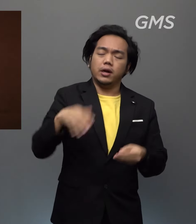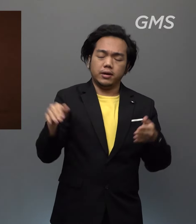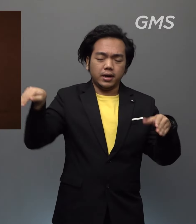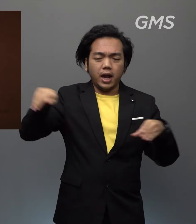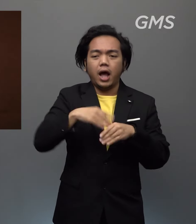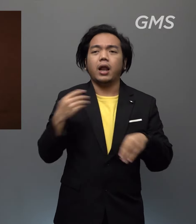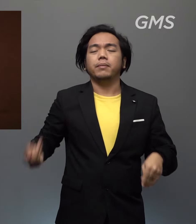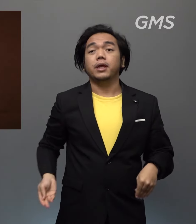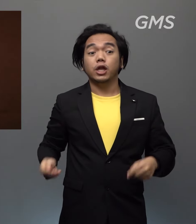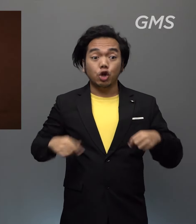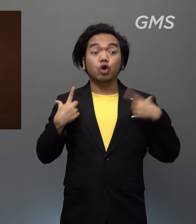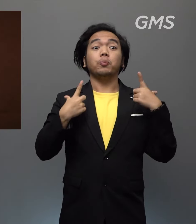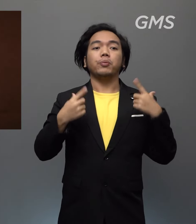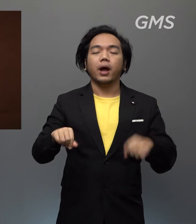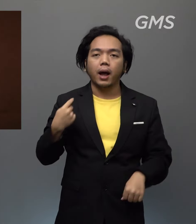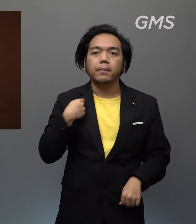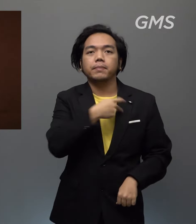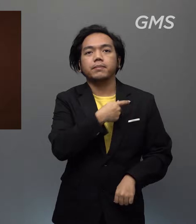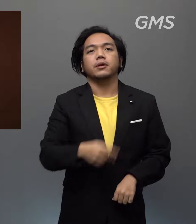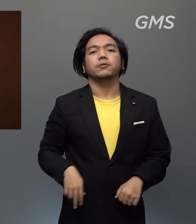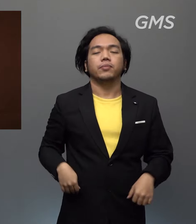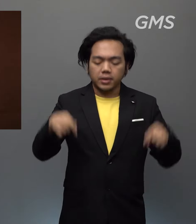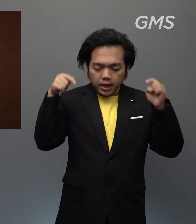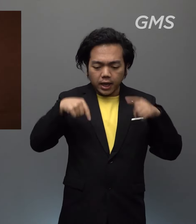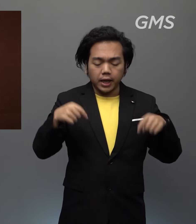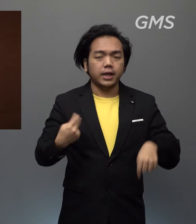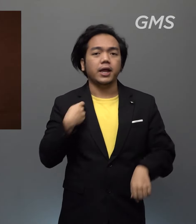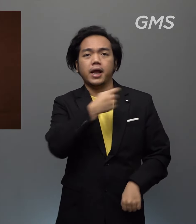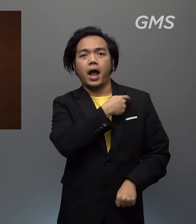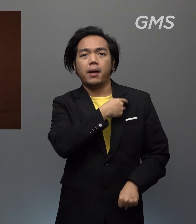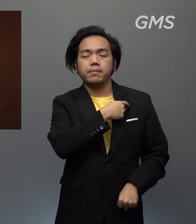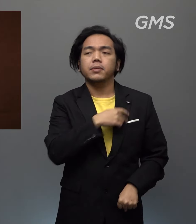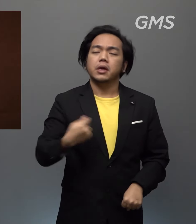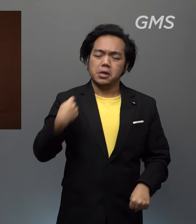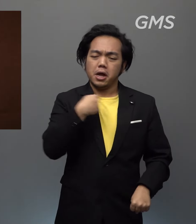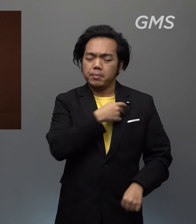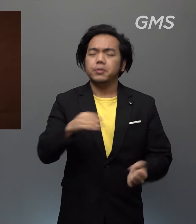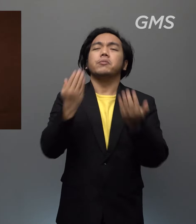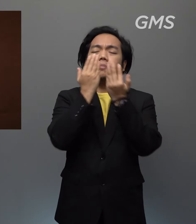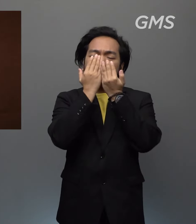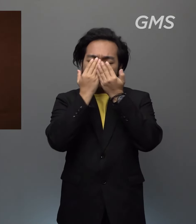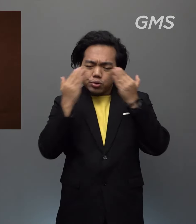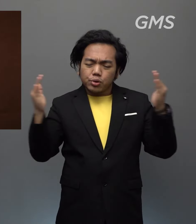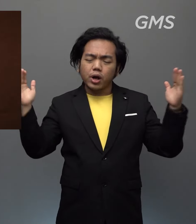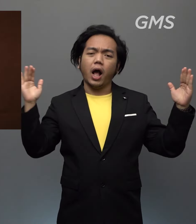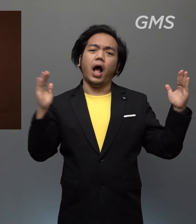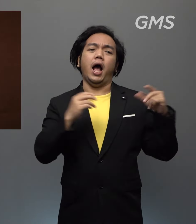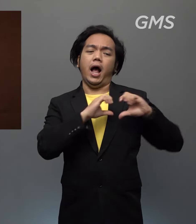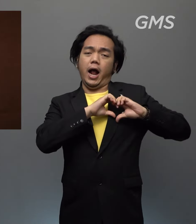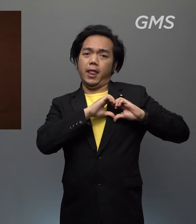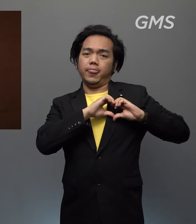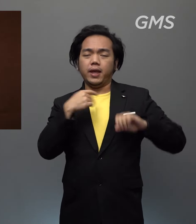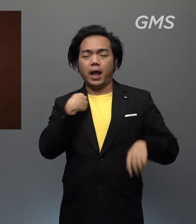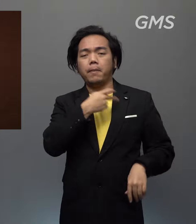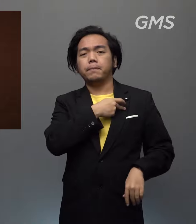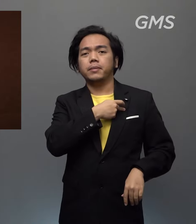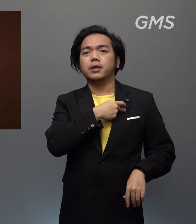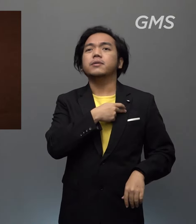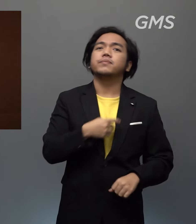Terima kasih ya Tuhan, ini kami di dalam hadirat-Mu. Kami buka hati kami lebar untuk mendengar